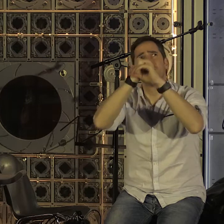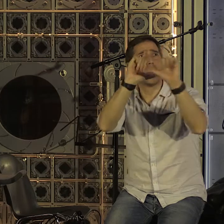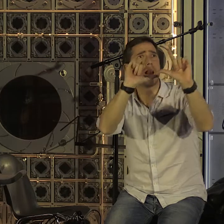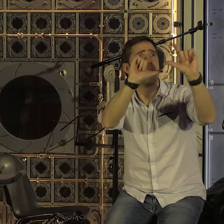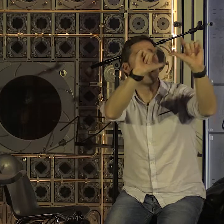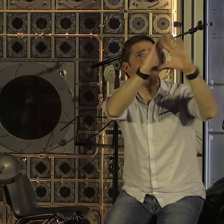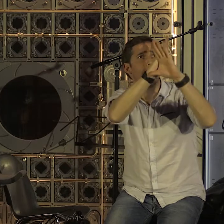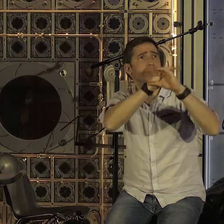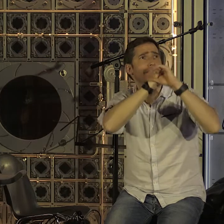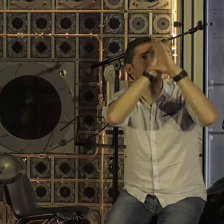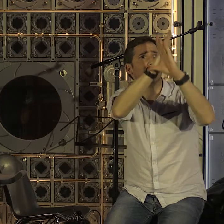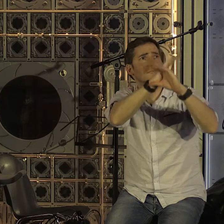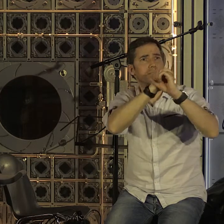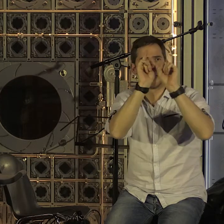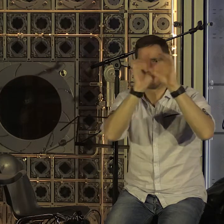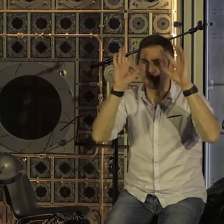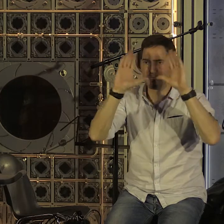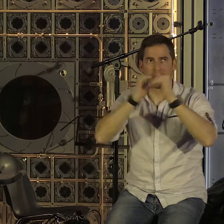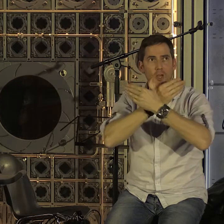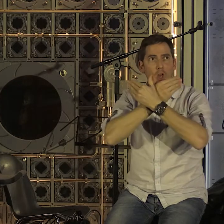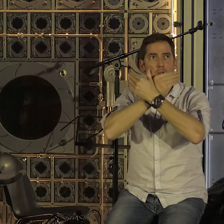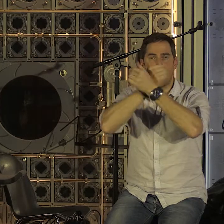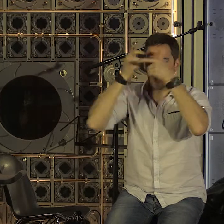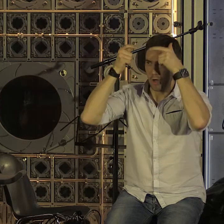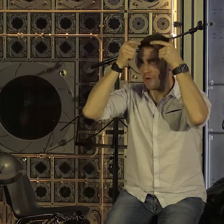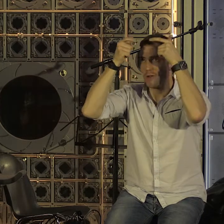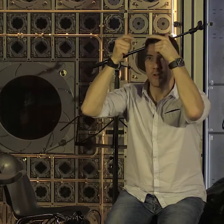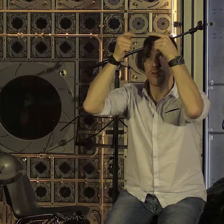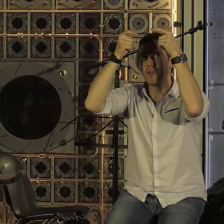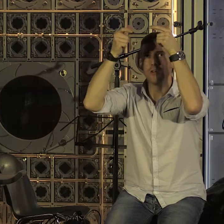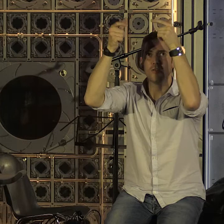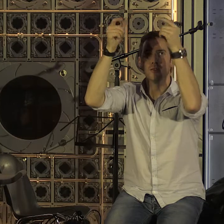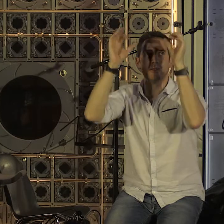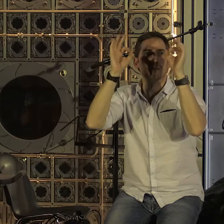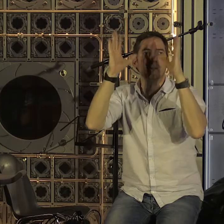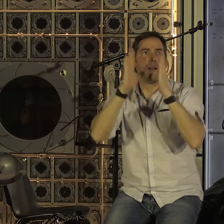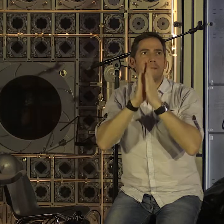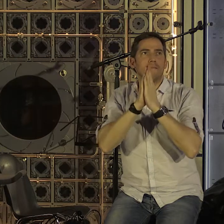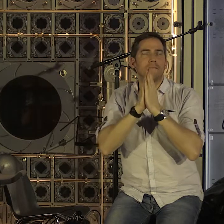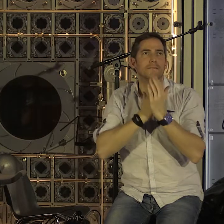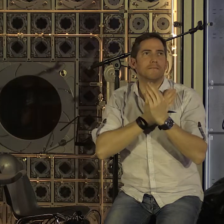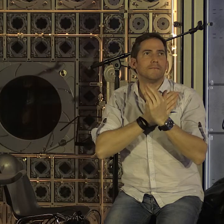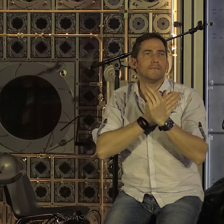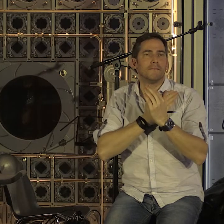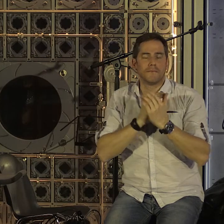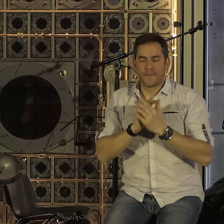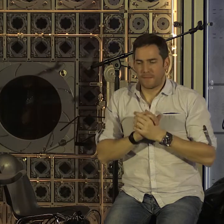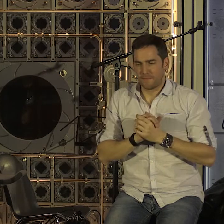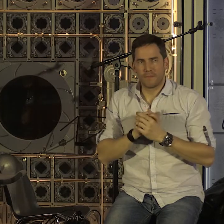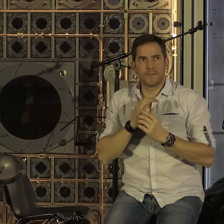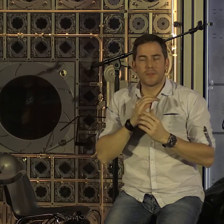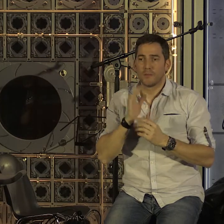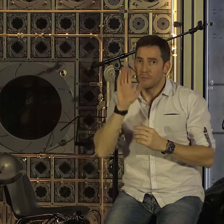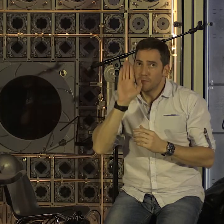tellement comme une aile quand dix communes et jeunes